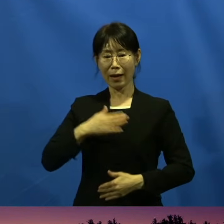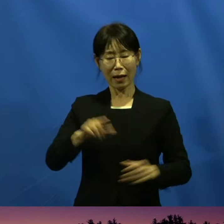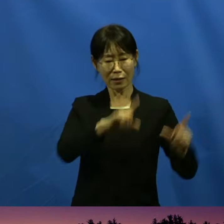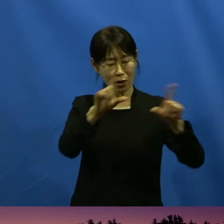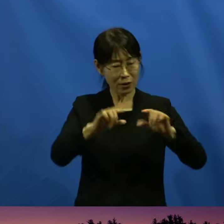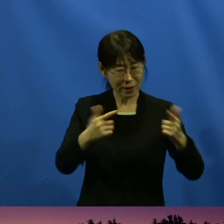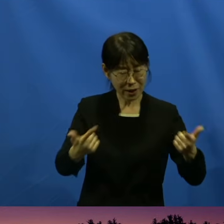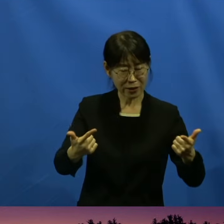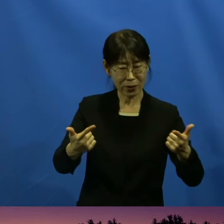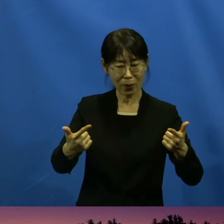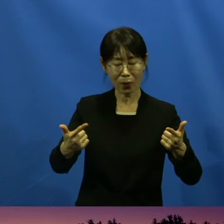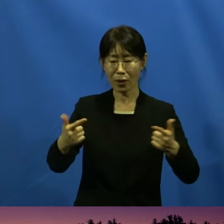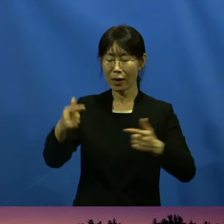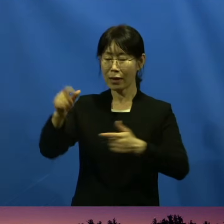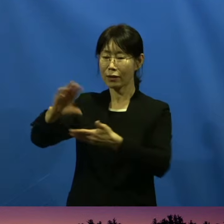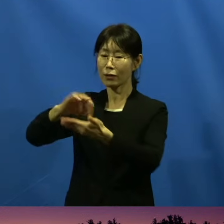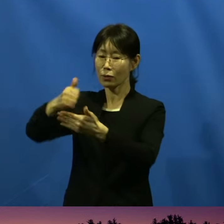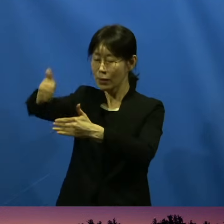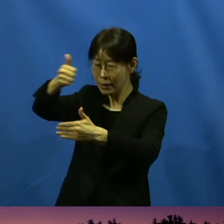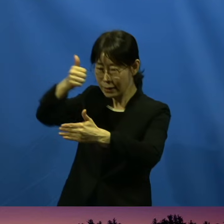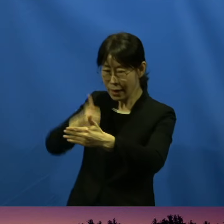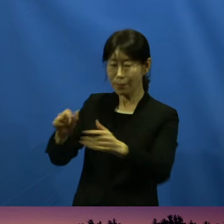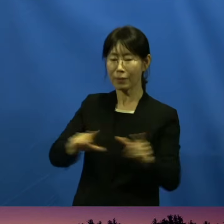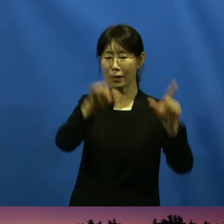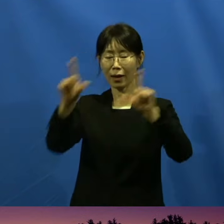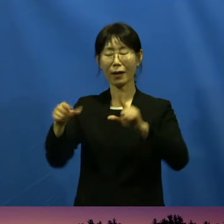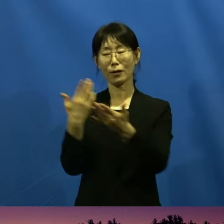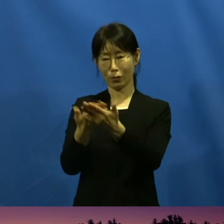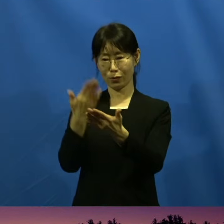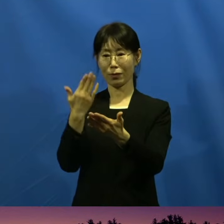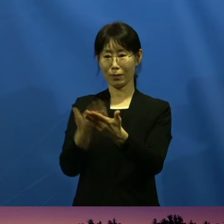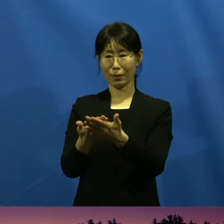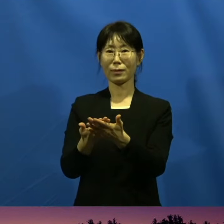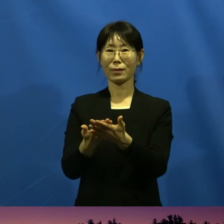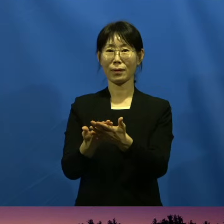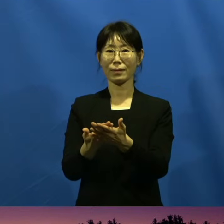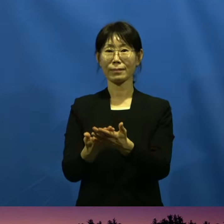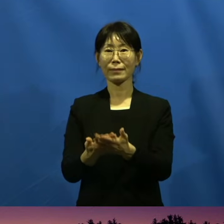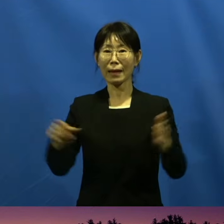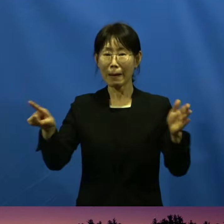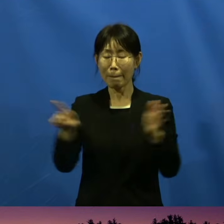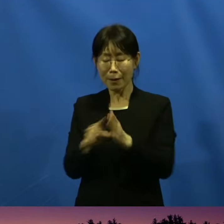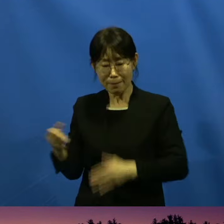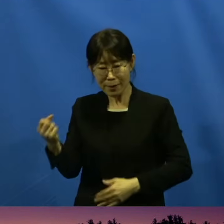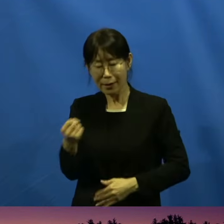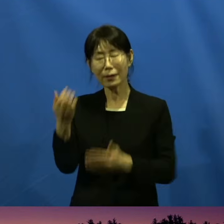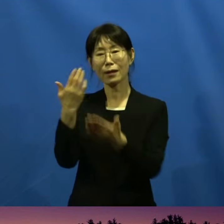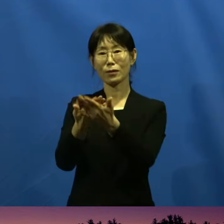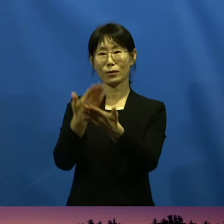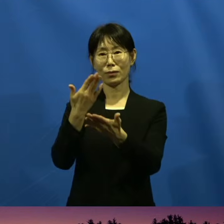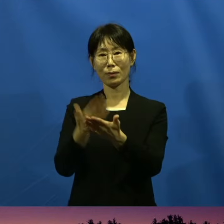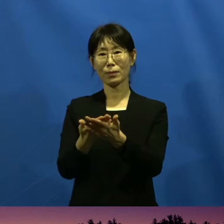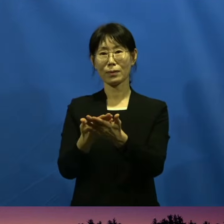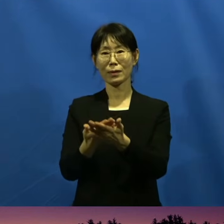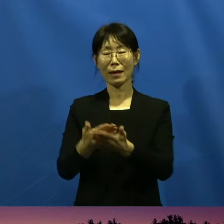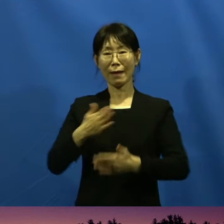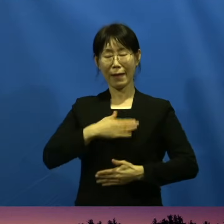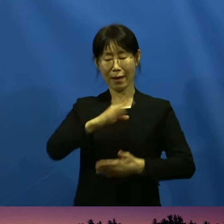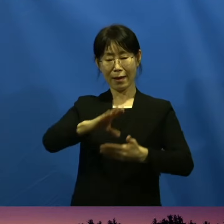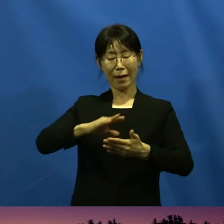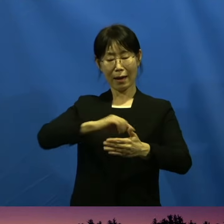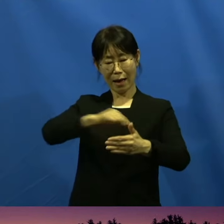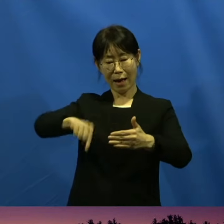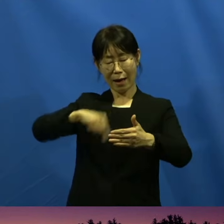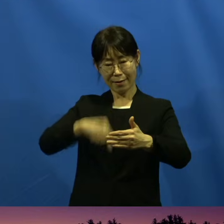아니라 그리스도가 사시는 삶을 살게 하여 주시옵소서. 이 믿음을 갖게 하여 주십시오. 내 안에